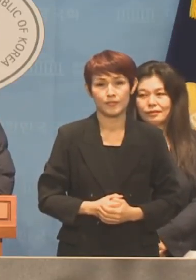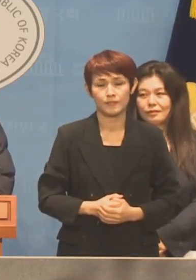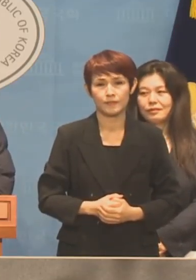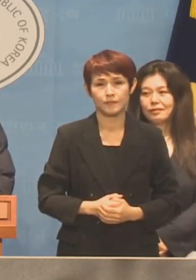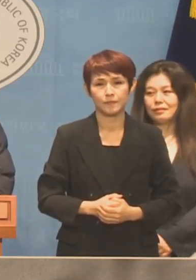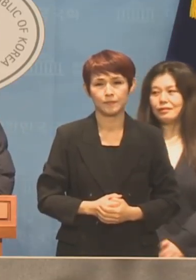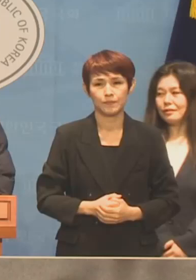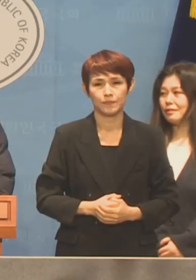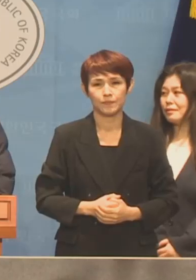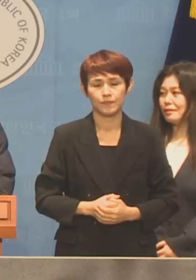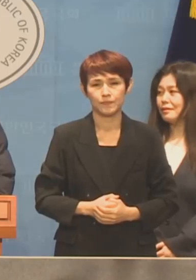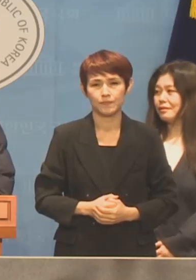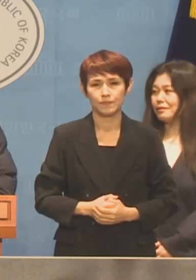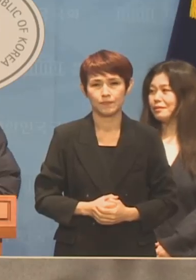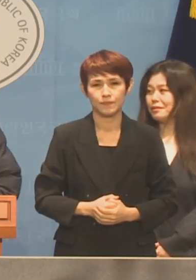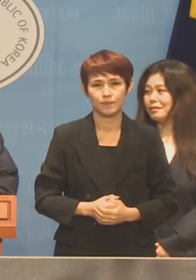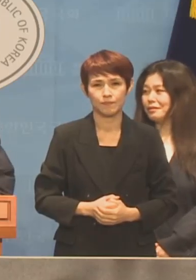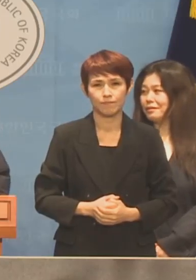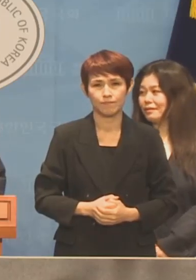좋겠습니다.